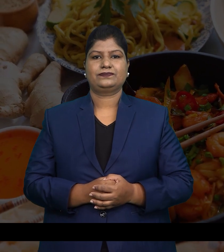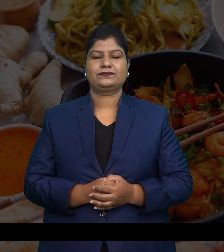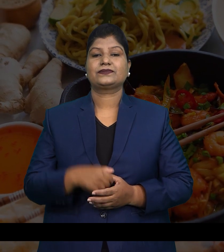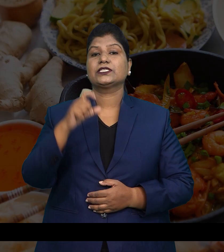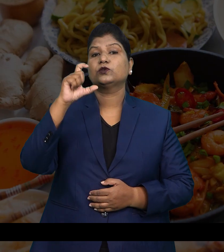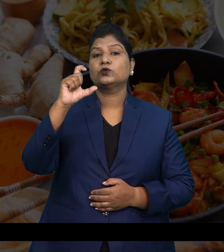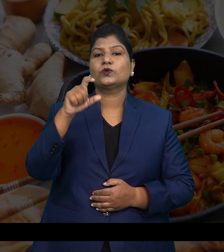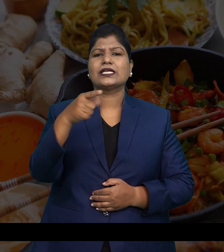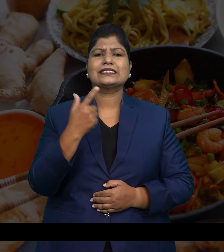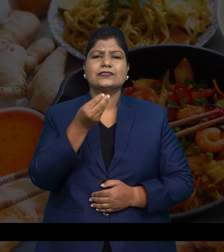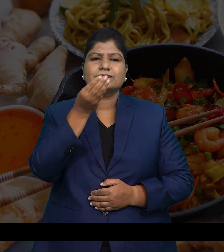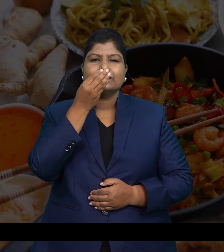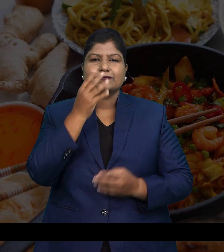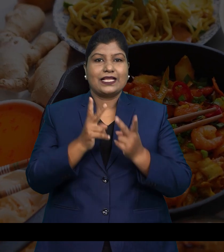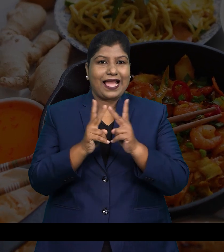मसाले,